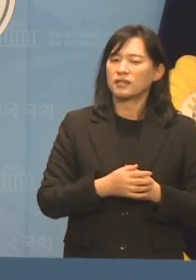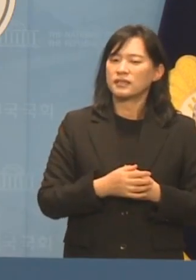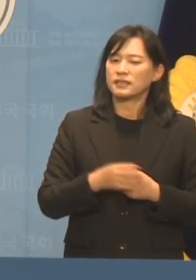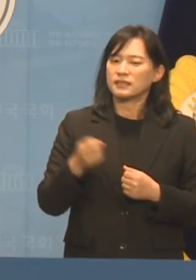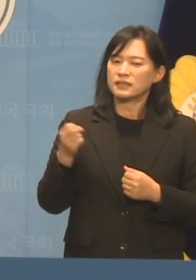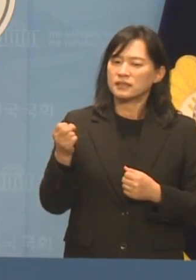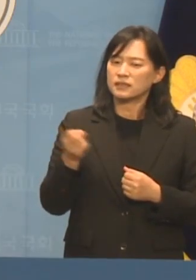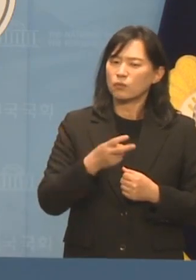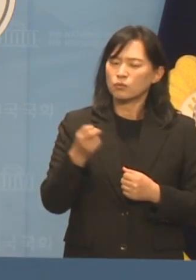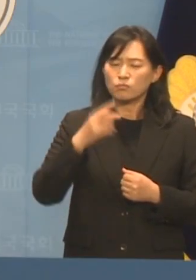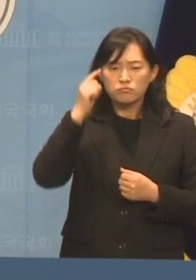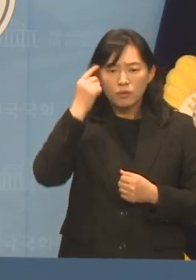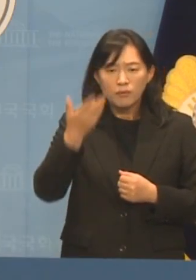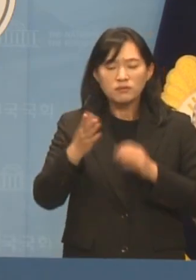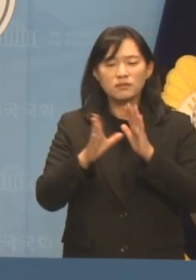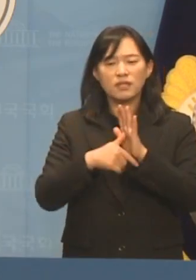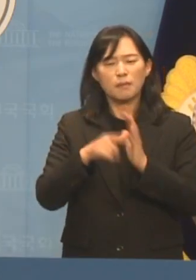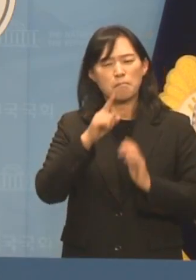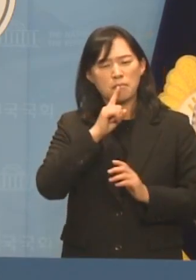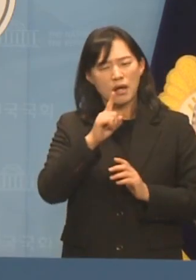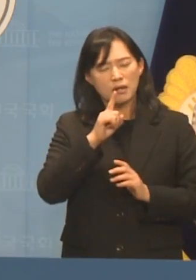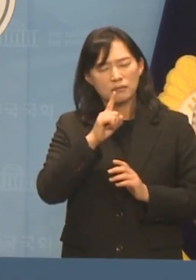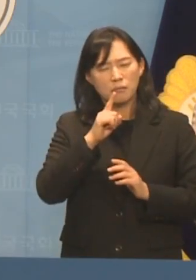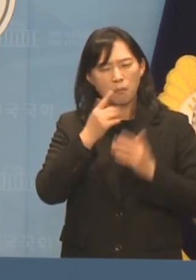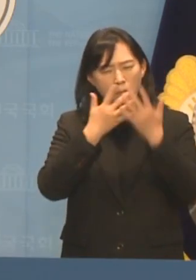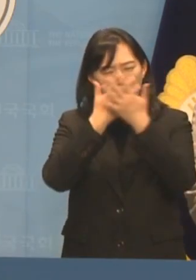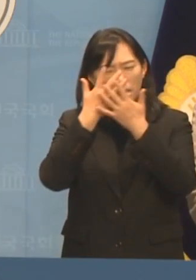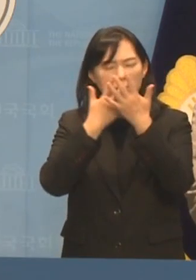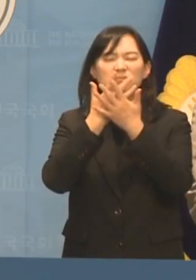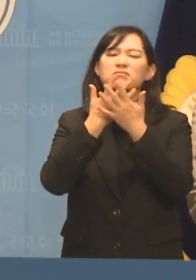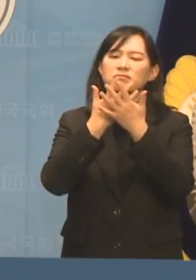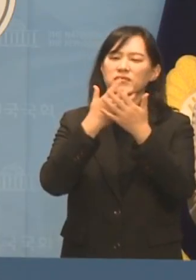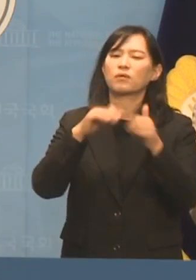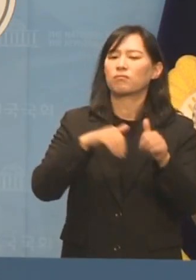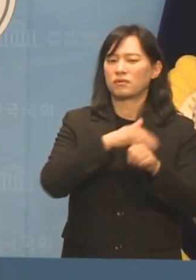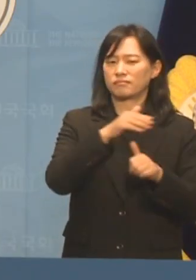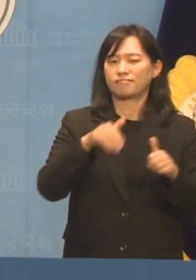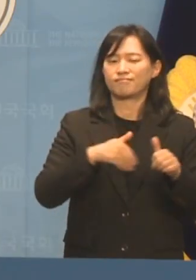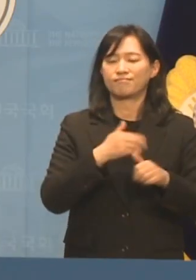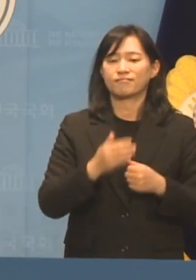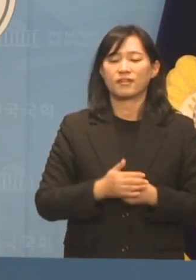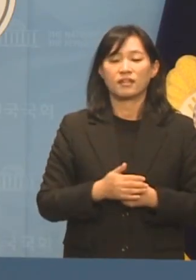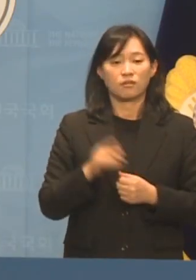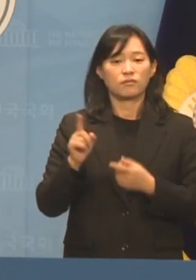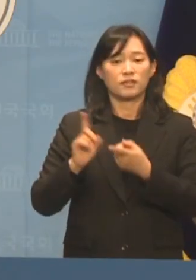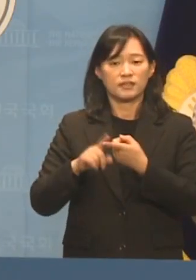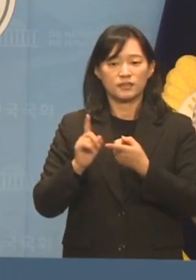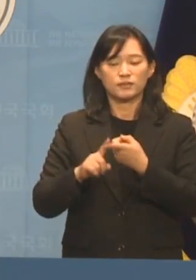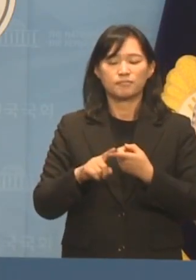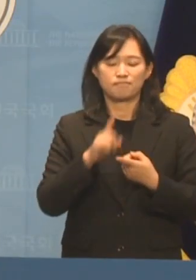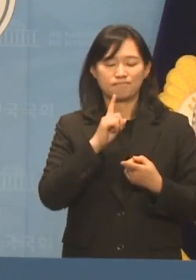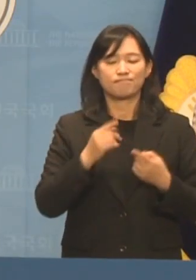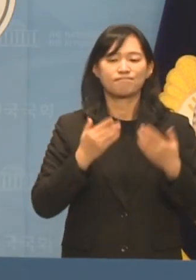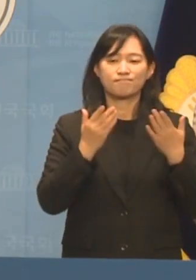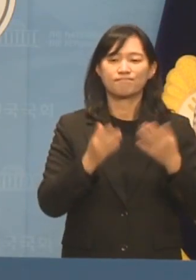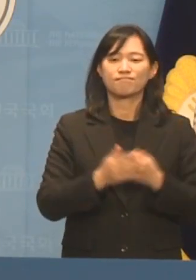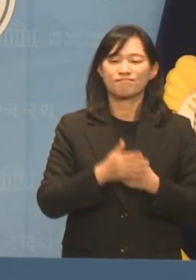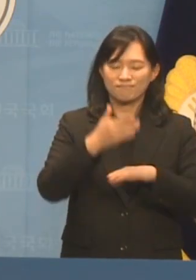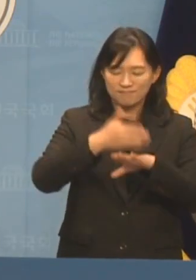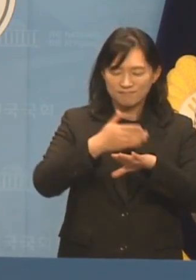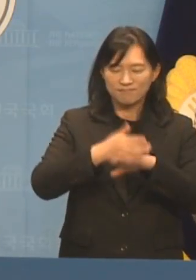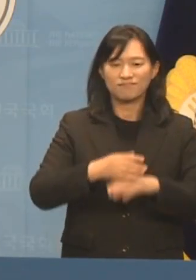재차 제가 묻는 질문에는 또 말꼬리가 흐려지는 그런 상황이었습니다. 일단 그 부분은 그렇게 말씀드리겠습니다.